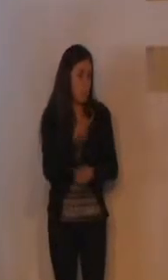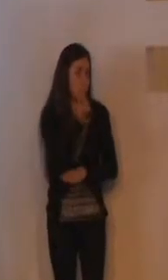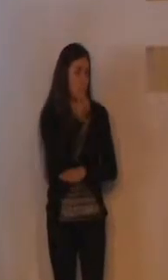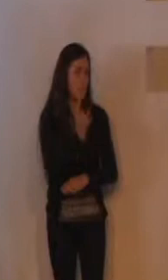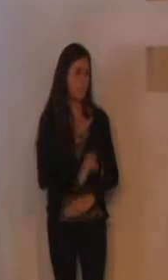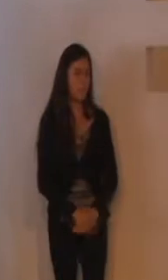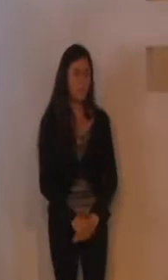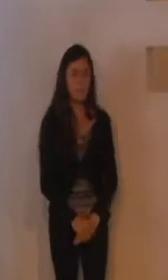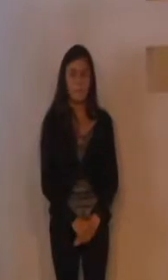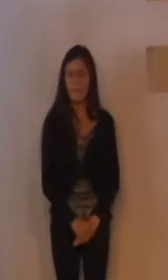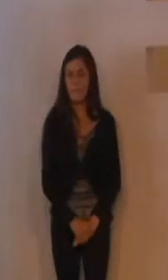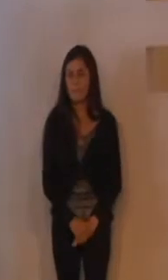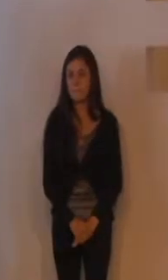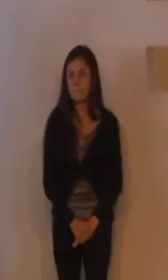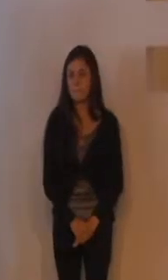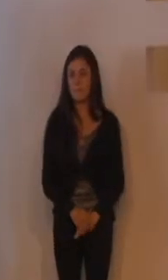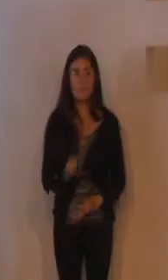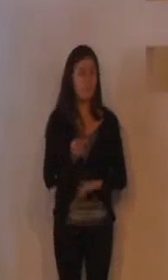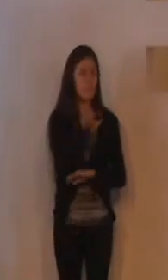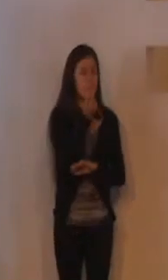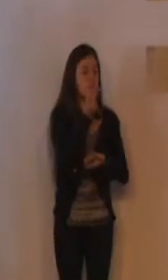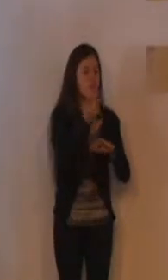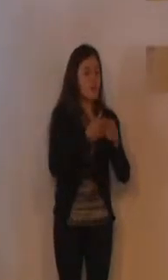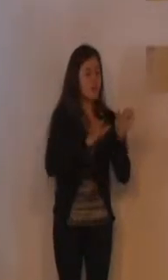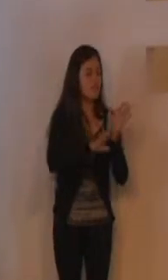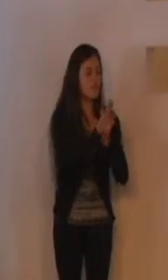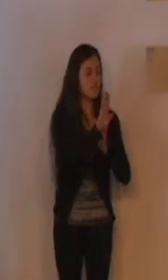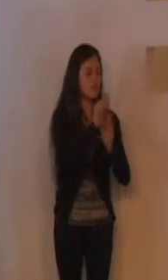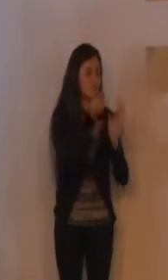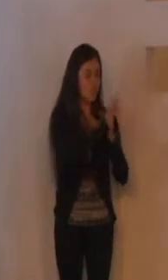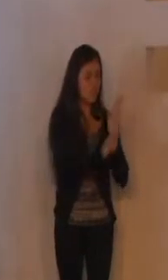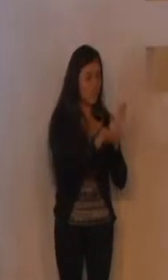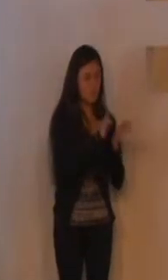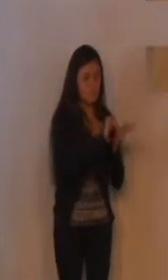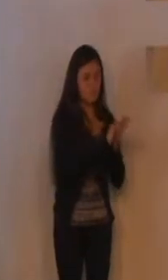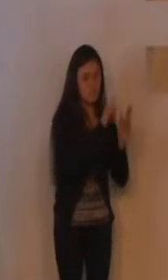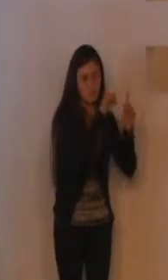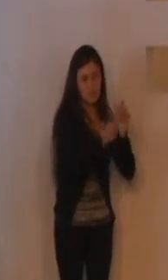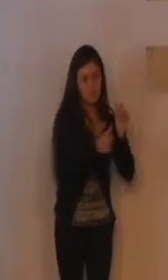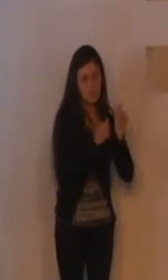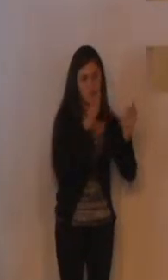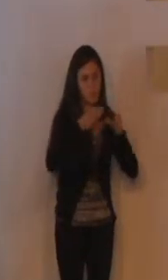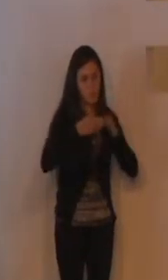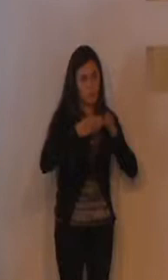pionera, digamos, en el desarrollo del programa de estudio en este campo.